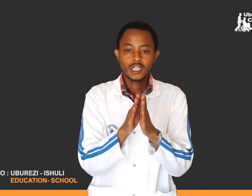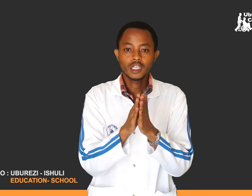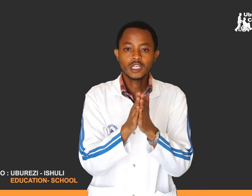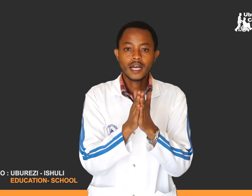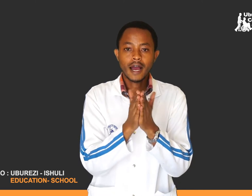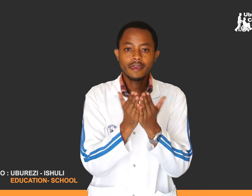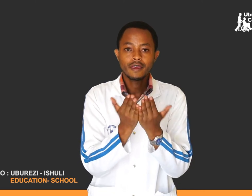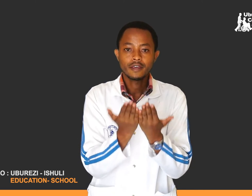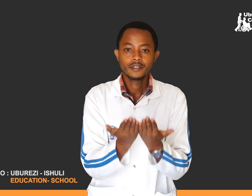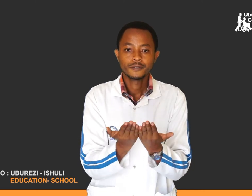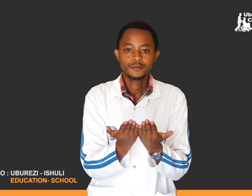Ikaye,